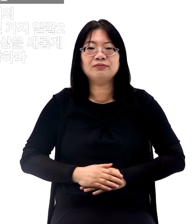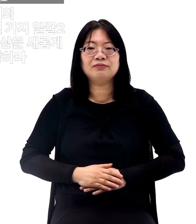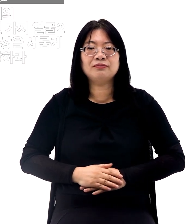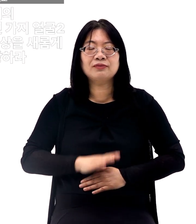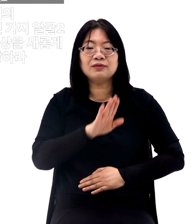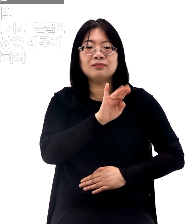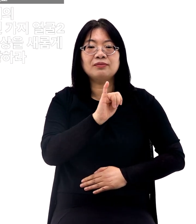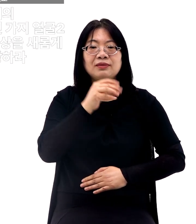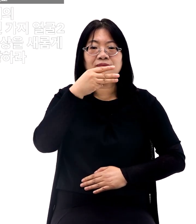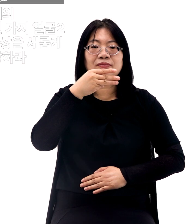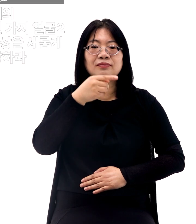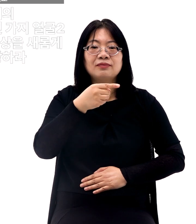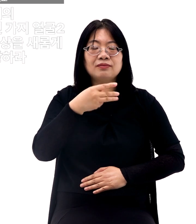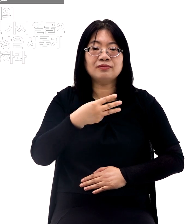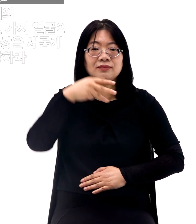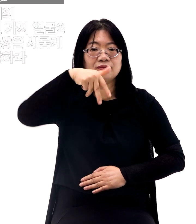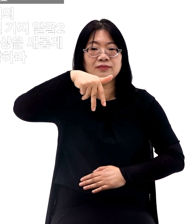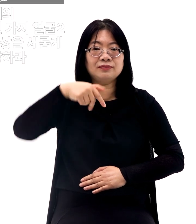비틀즈는